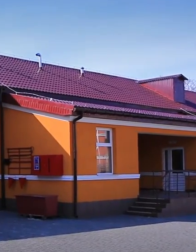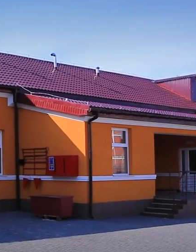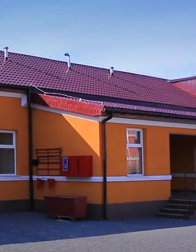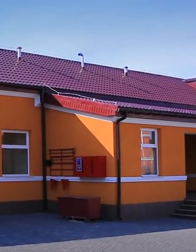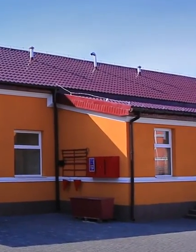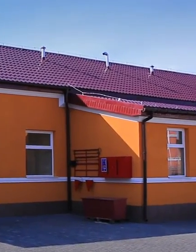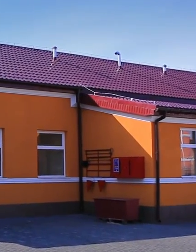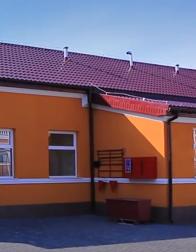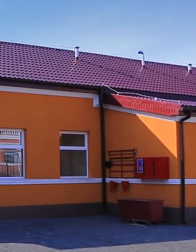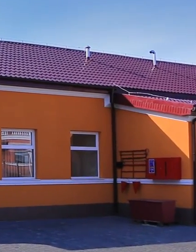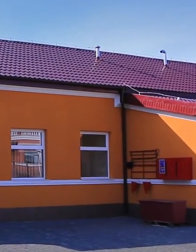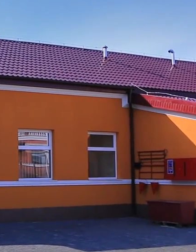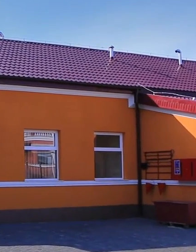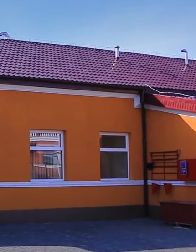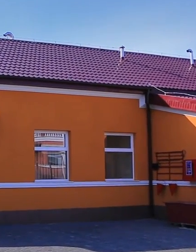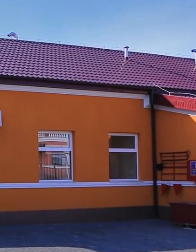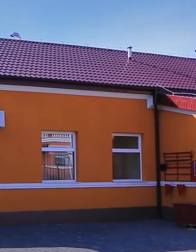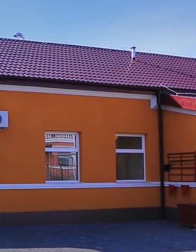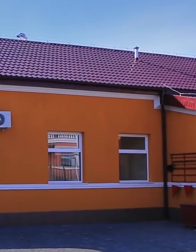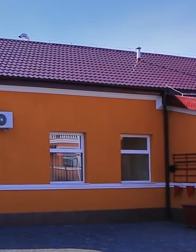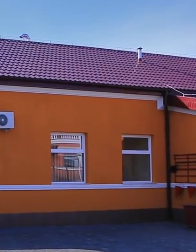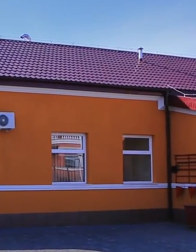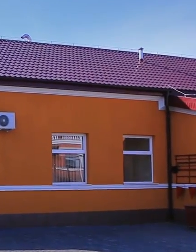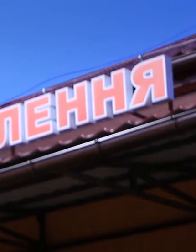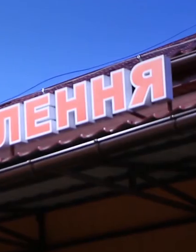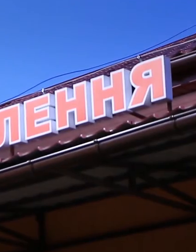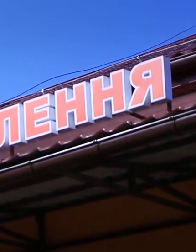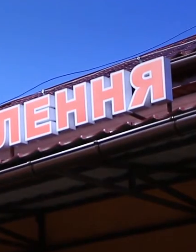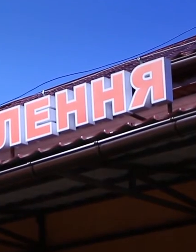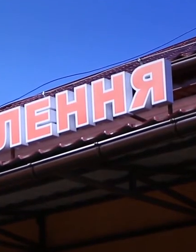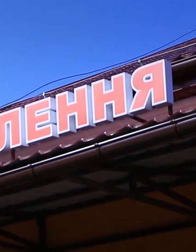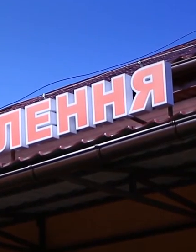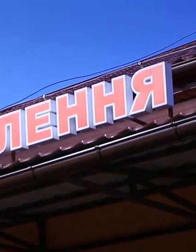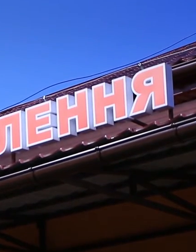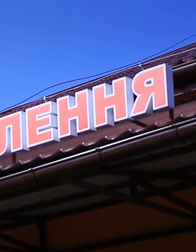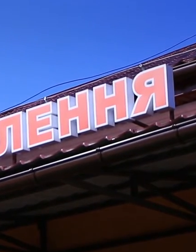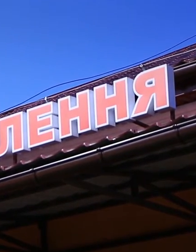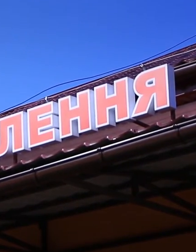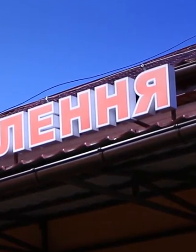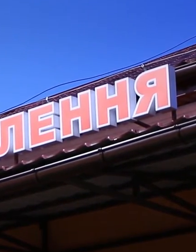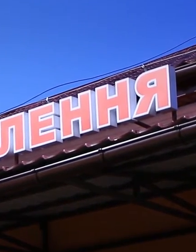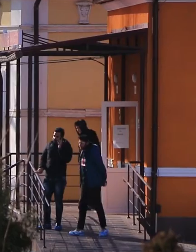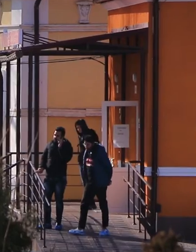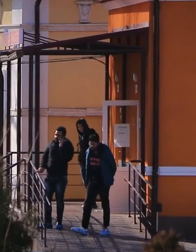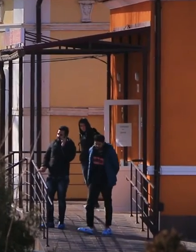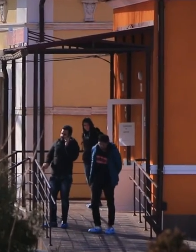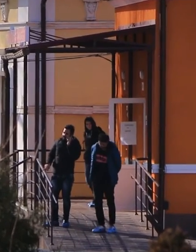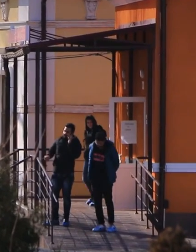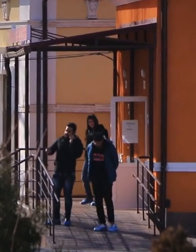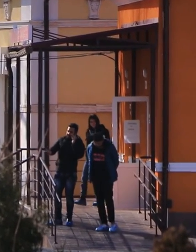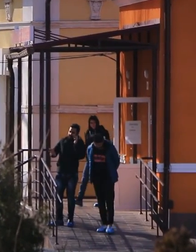За останню добу в Одеській області зафіксували 1211 нових випадків коронавірусу. Загальна кількість інфікувань на Одещині